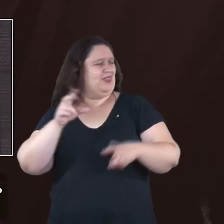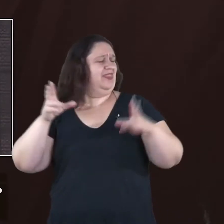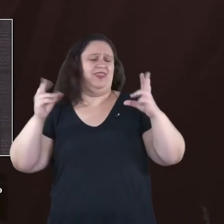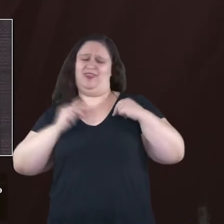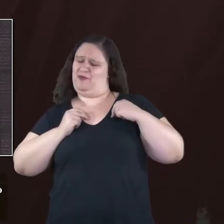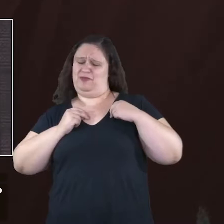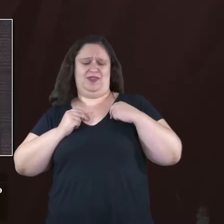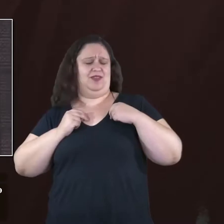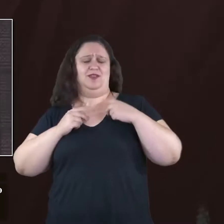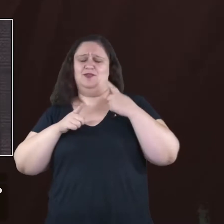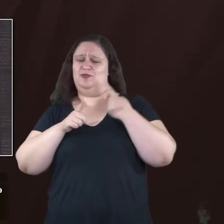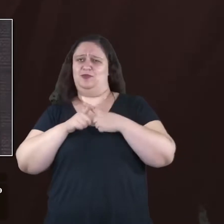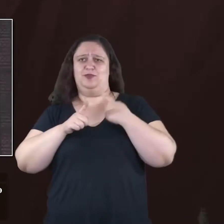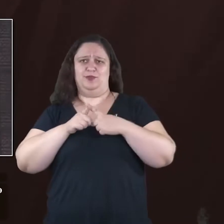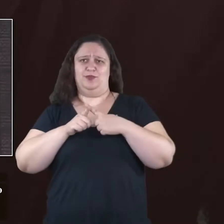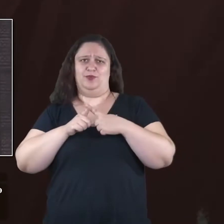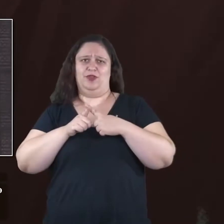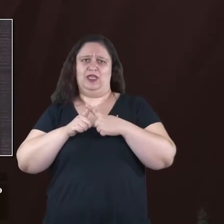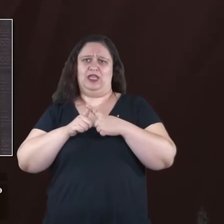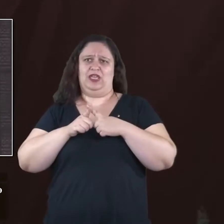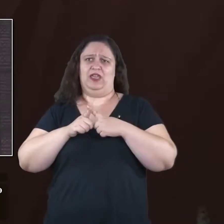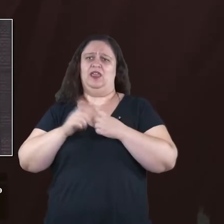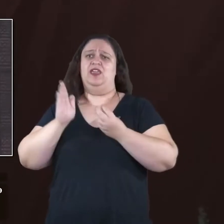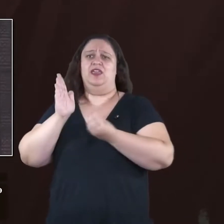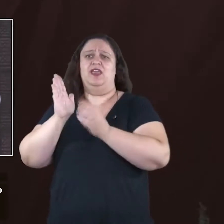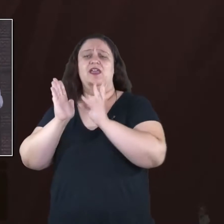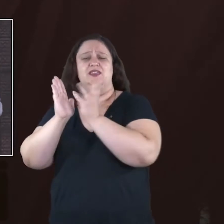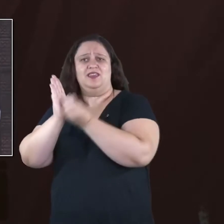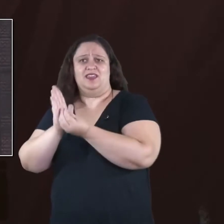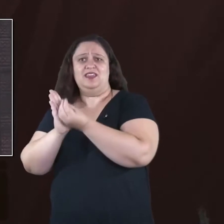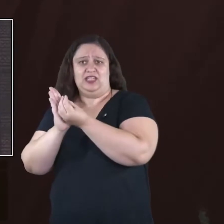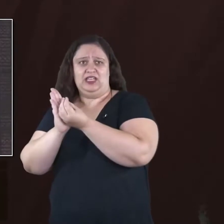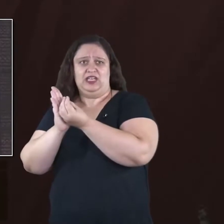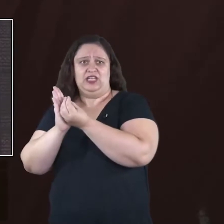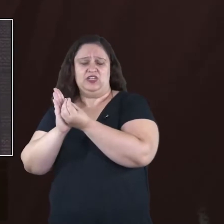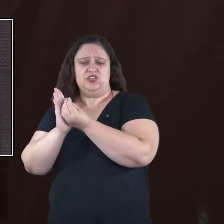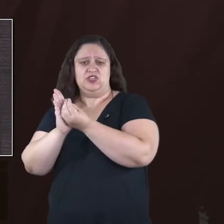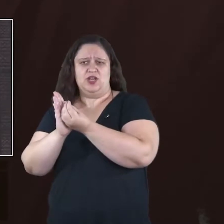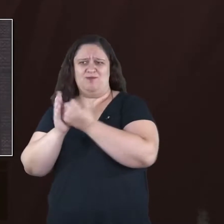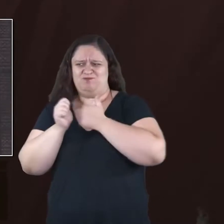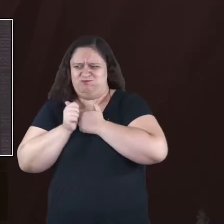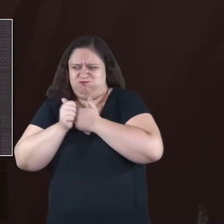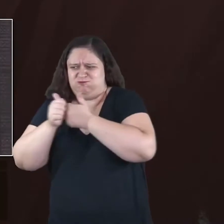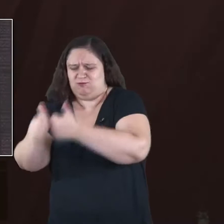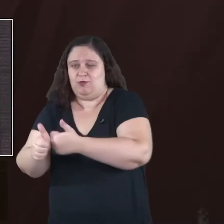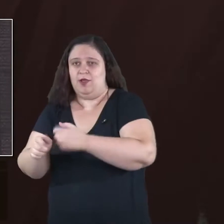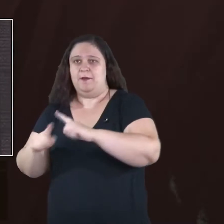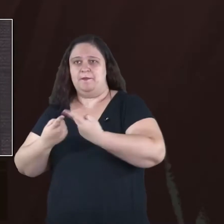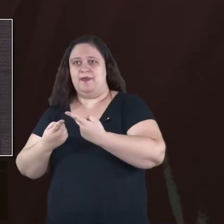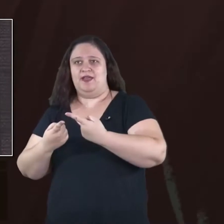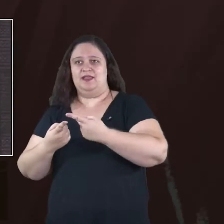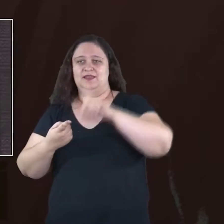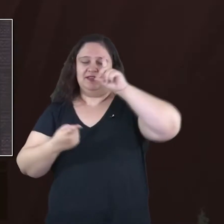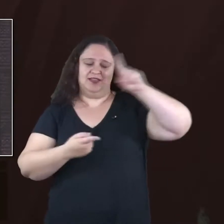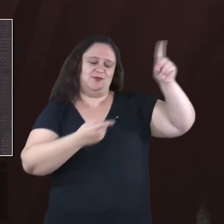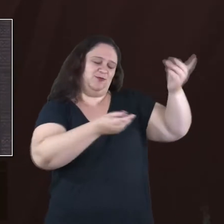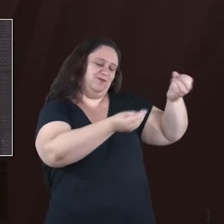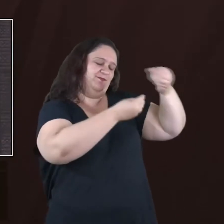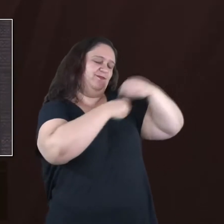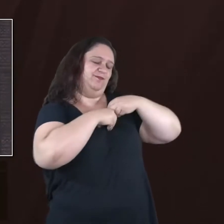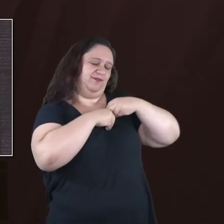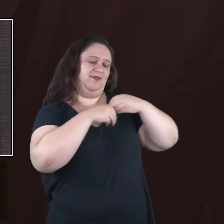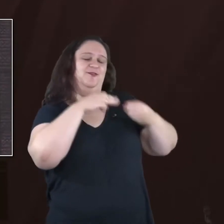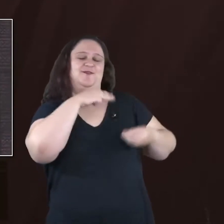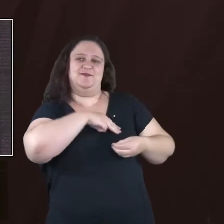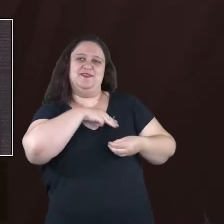pois persegui a igreja de Deus. Mas pela graça de Deus, sou o que sou, e a sua graça que me